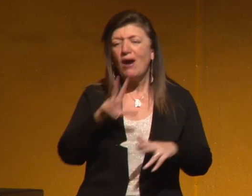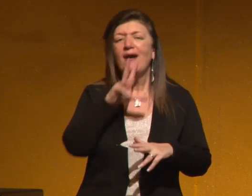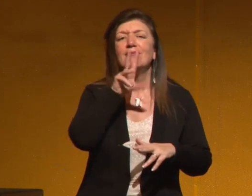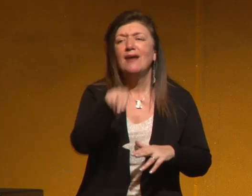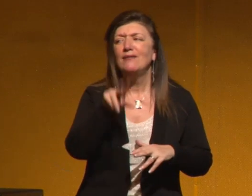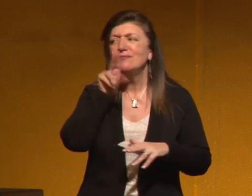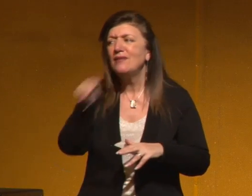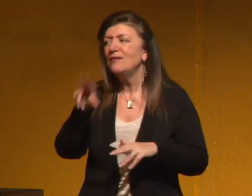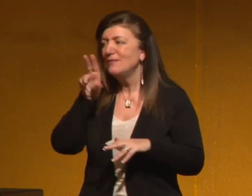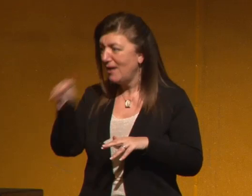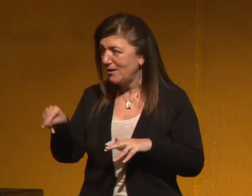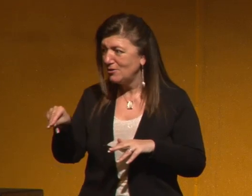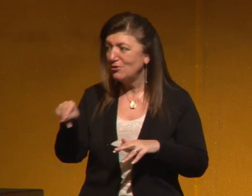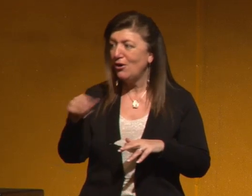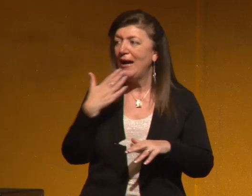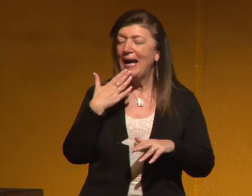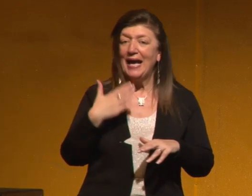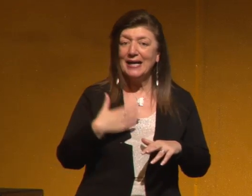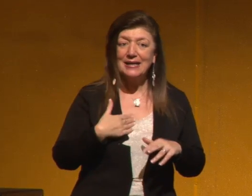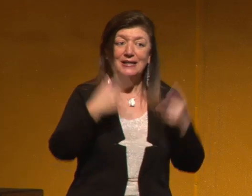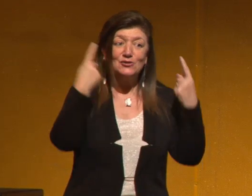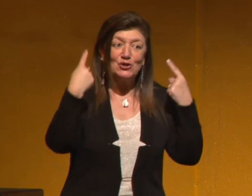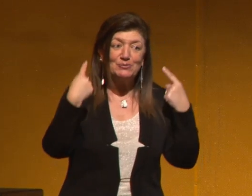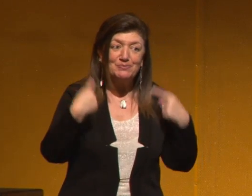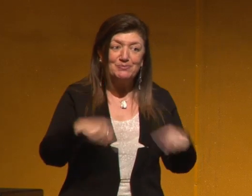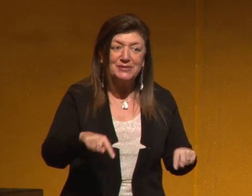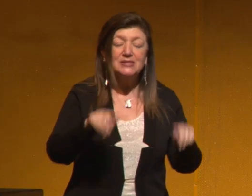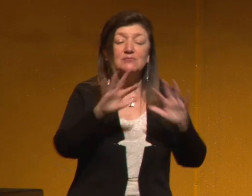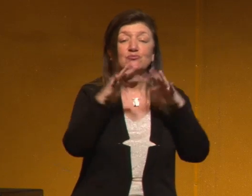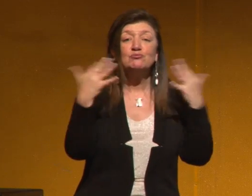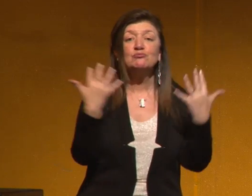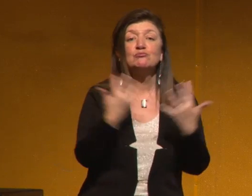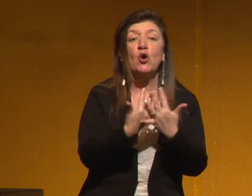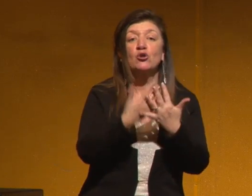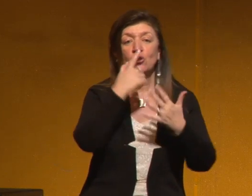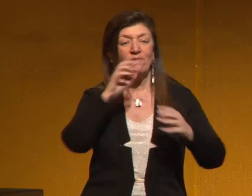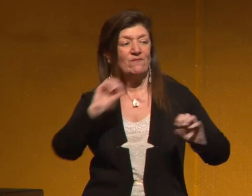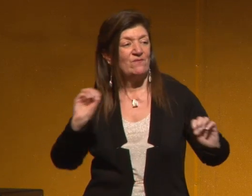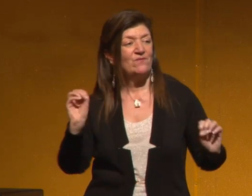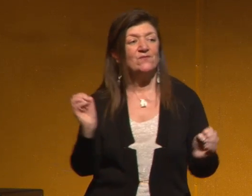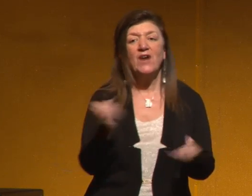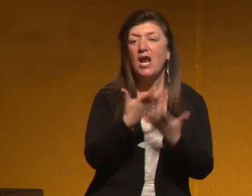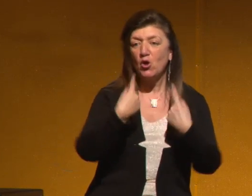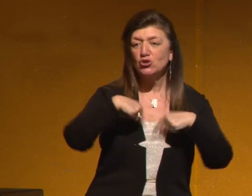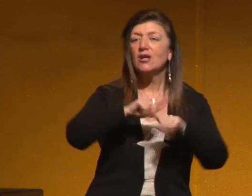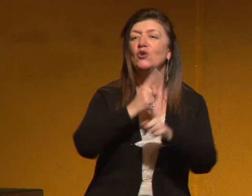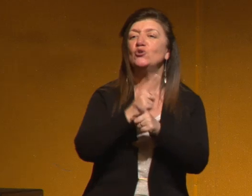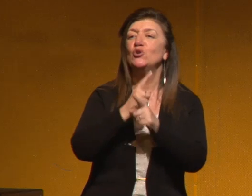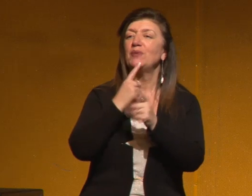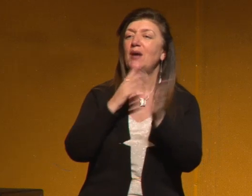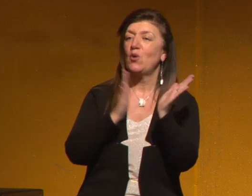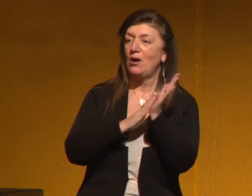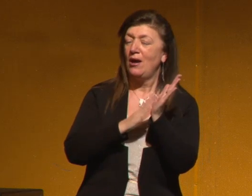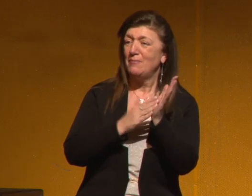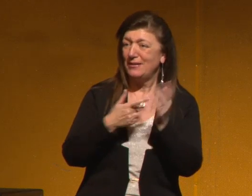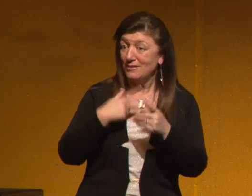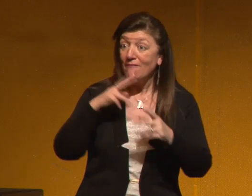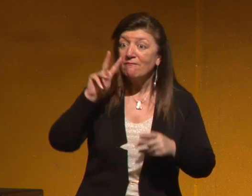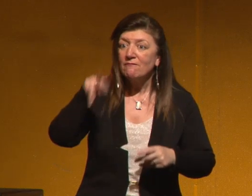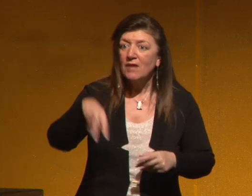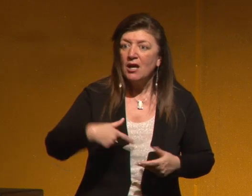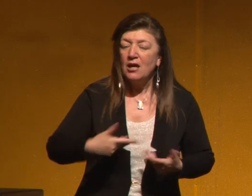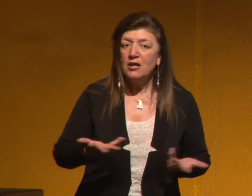in un mondo così veloce quello che più dobbiamo dobbiamo apprezzare nonostante